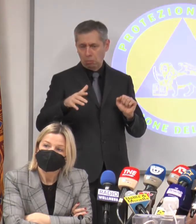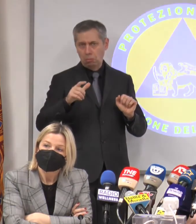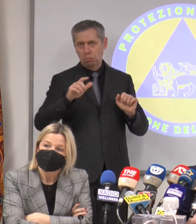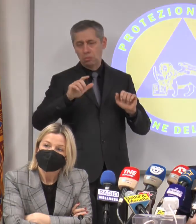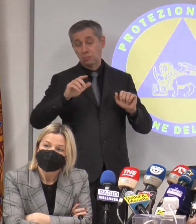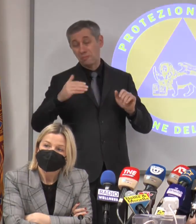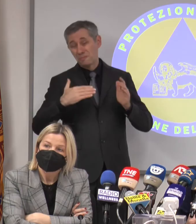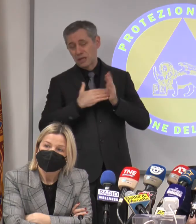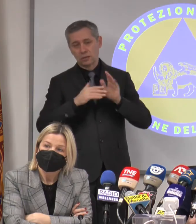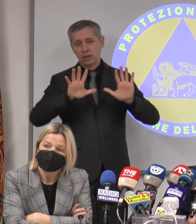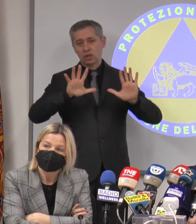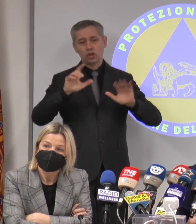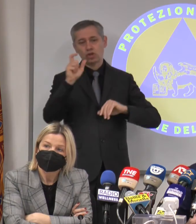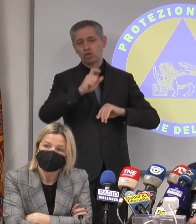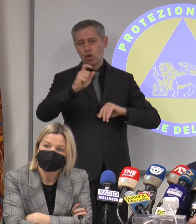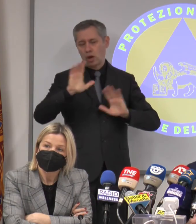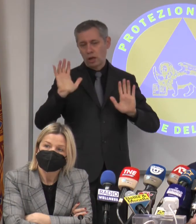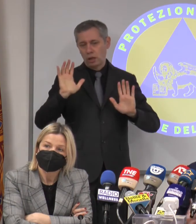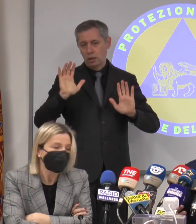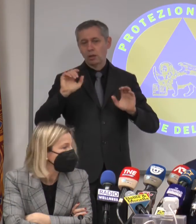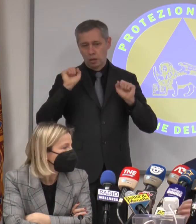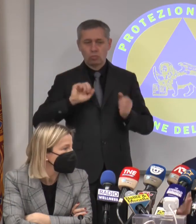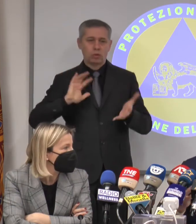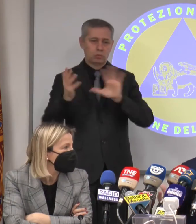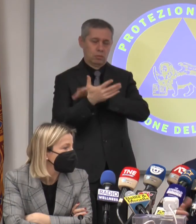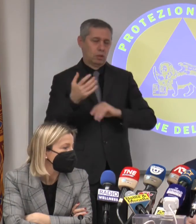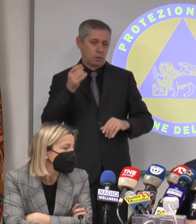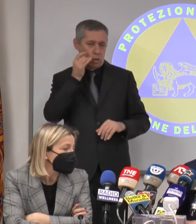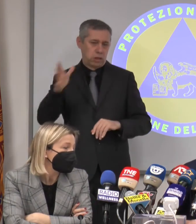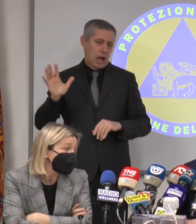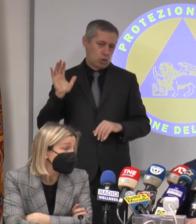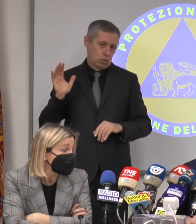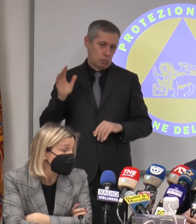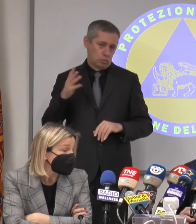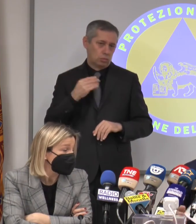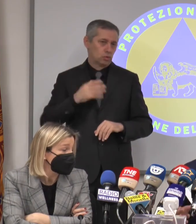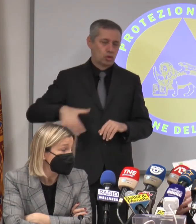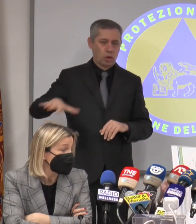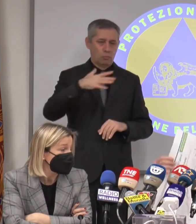giorni, dovremmo esserci in zona bianca. Basta che non ci si gira il mondo, insomma, cioè.